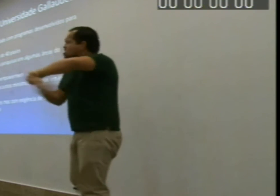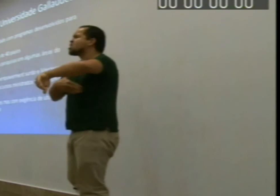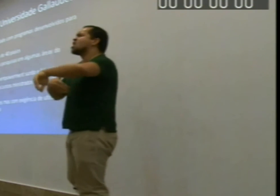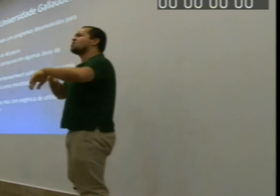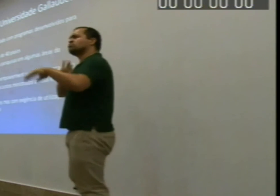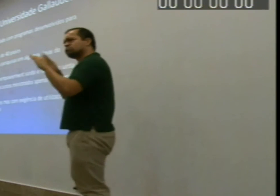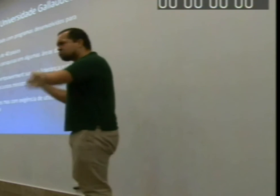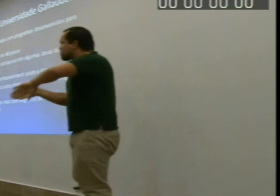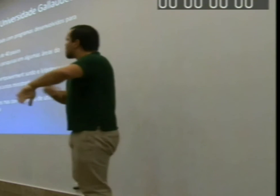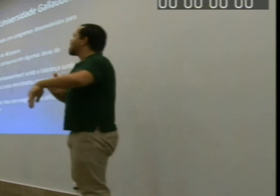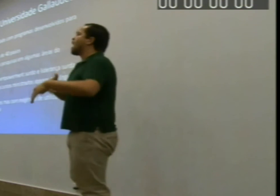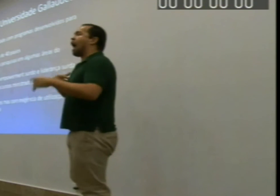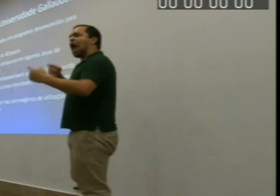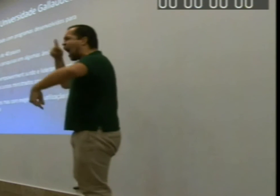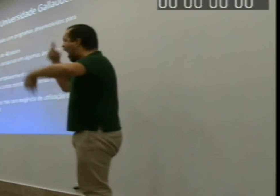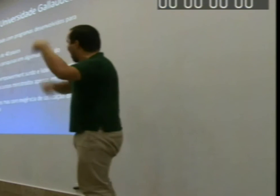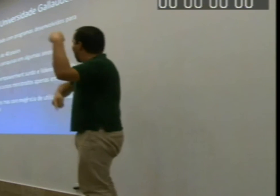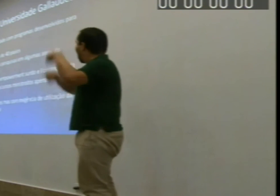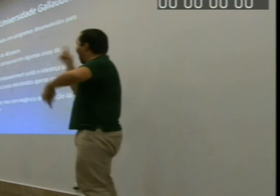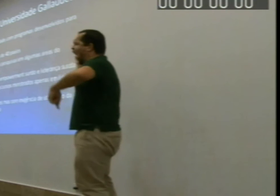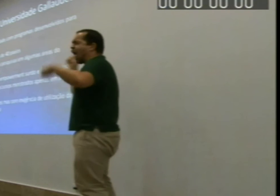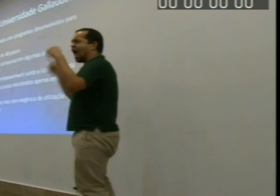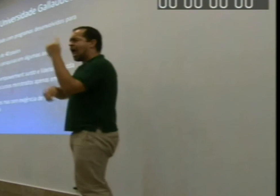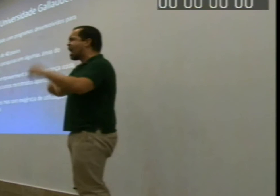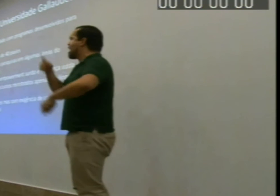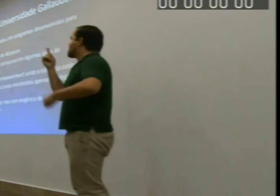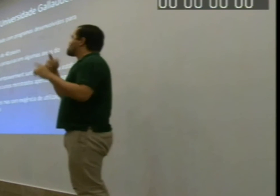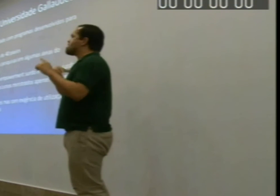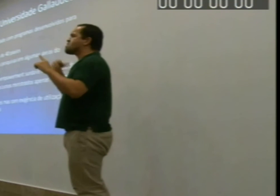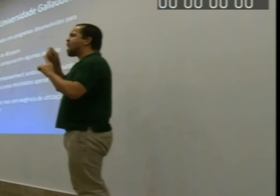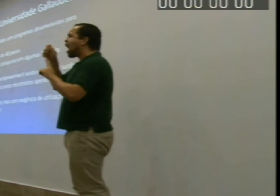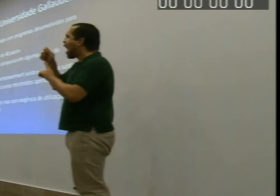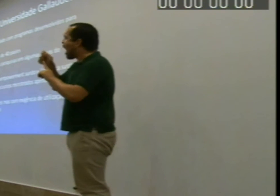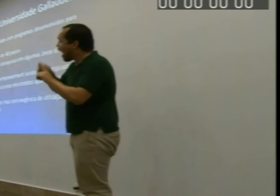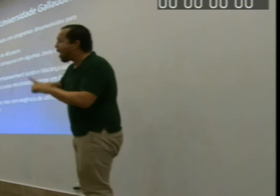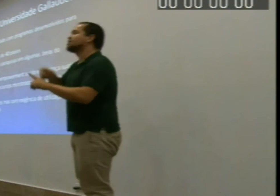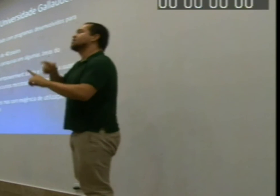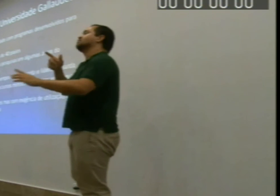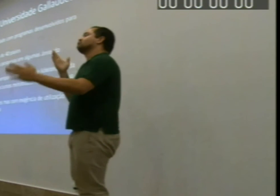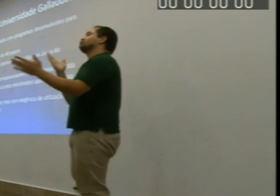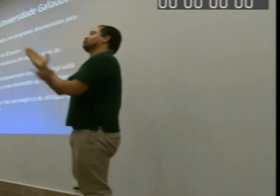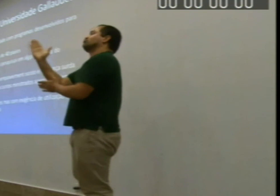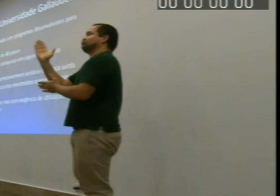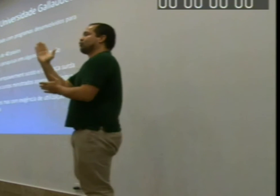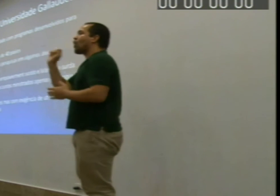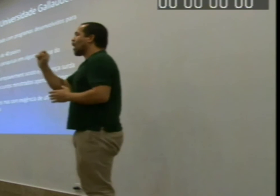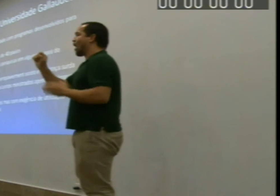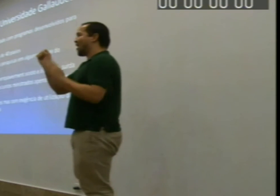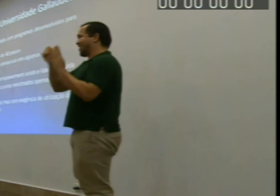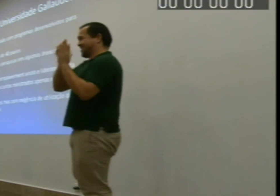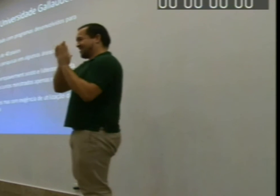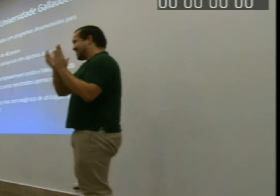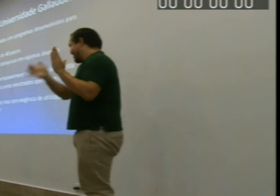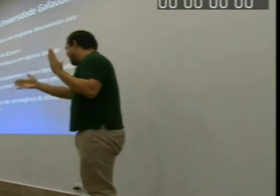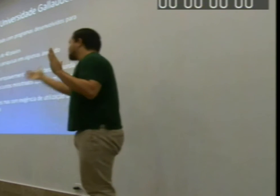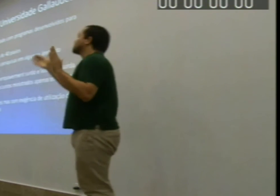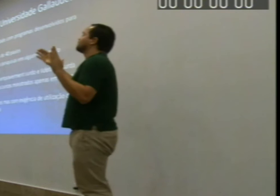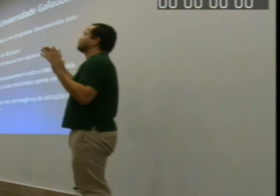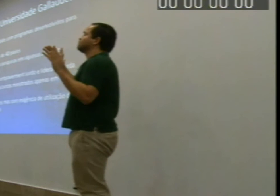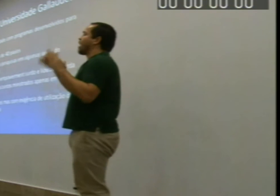polícia foi retirou eh houve discussão passou um mês o que que